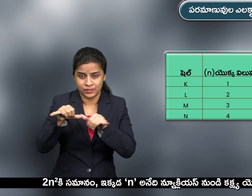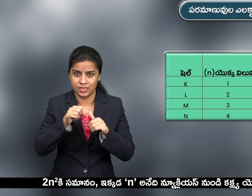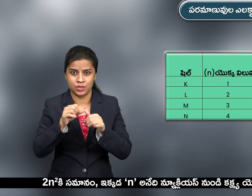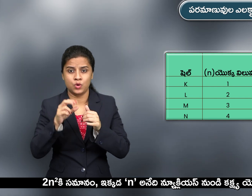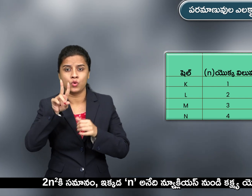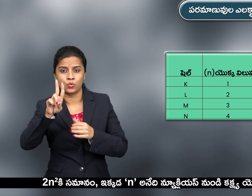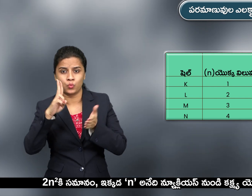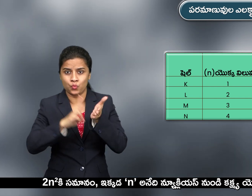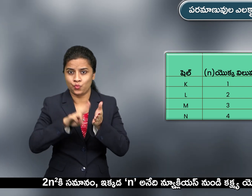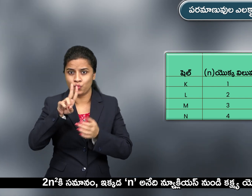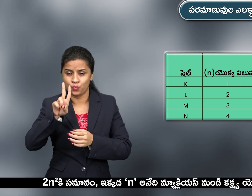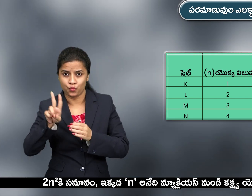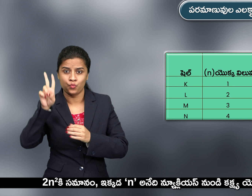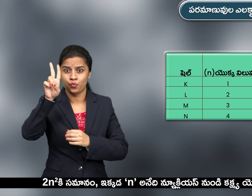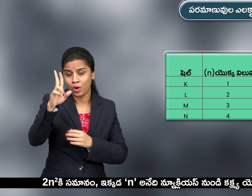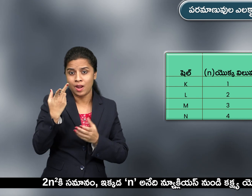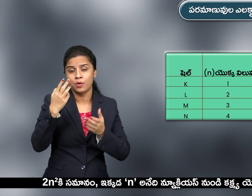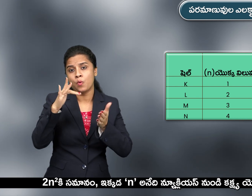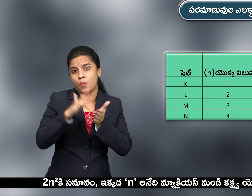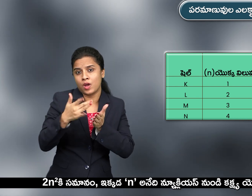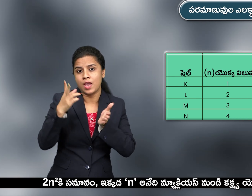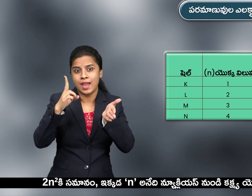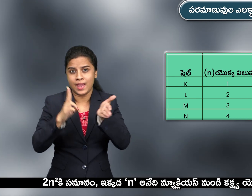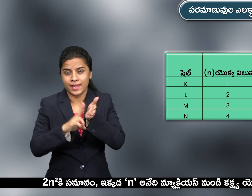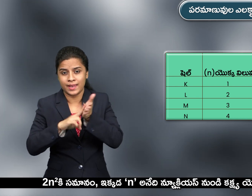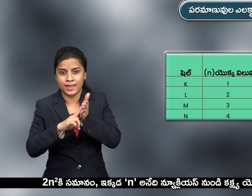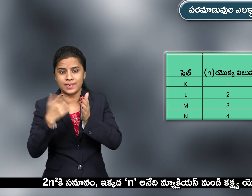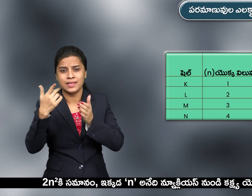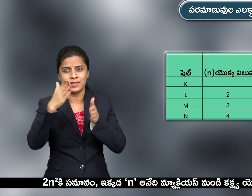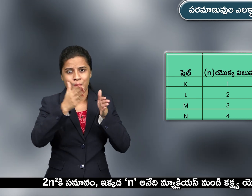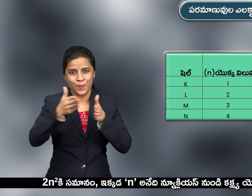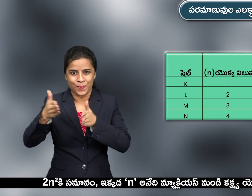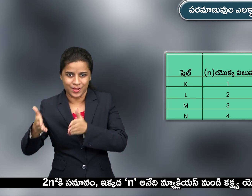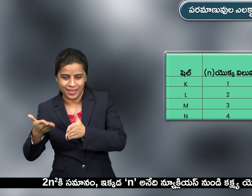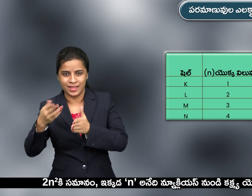అనేది న్యూక్లియస్ నుండి కక్ష యొక్క క్రమ సంఖ్య.